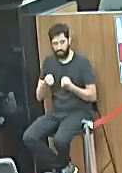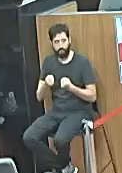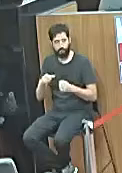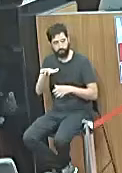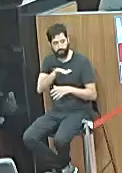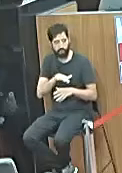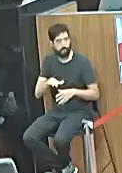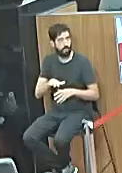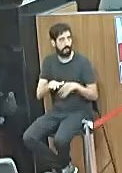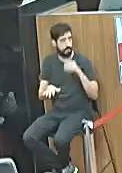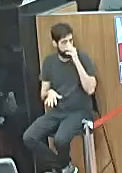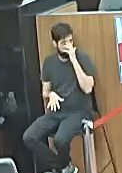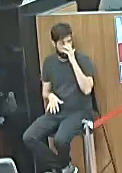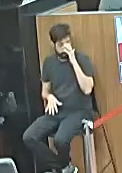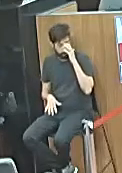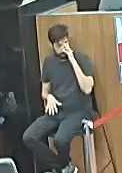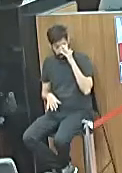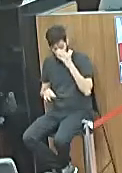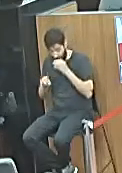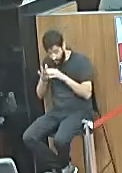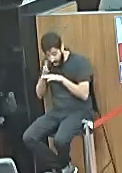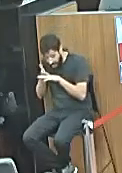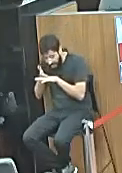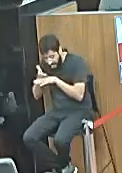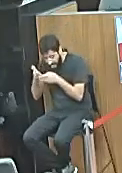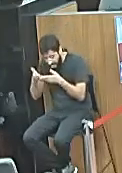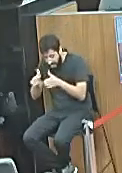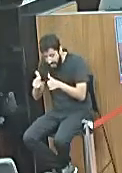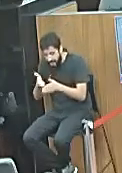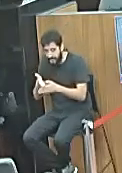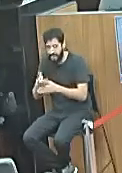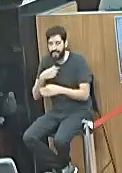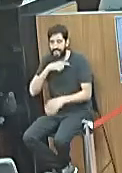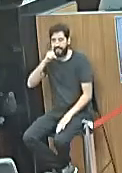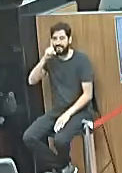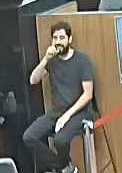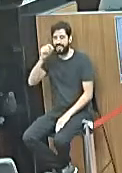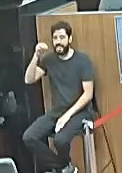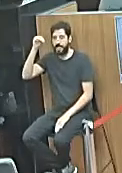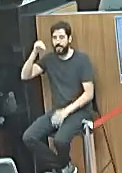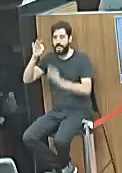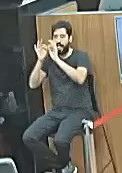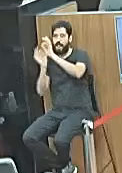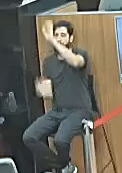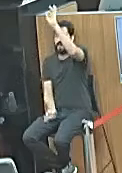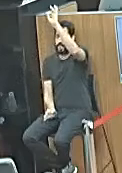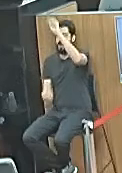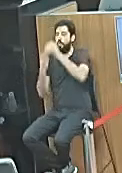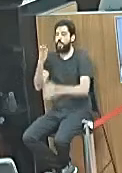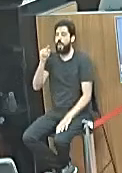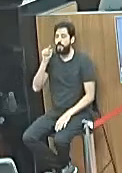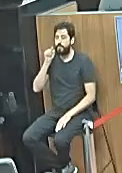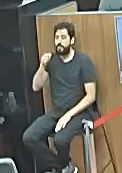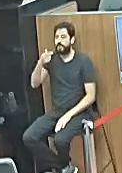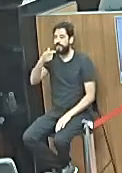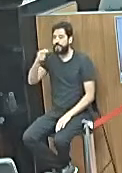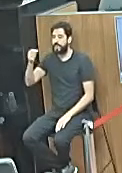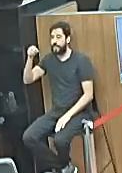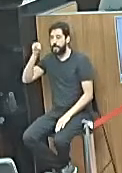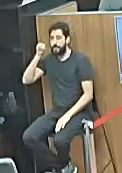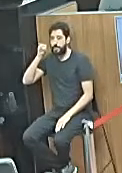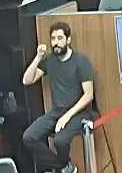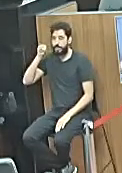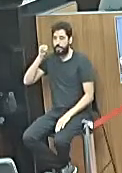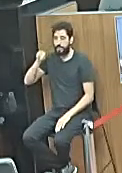só que eles vão se dada entrada do janelão que é chamado de leilão 100 metros de altura 4.700 metros